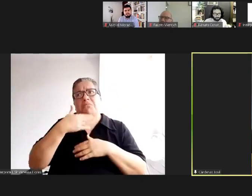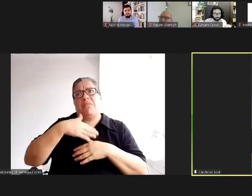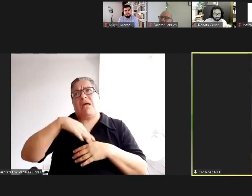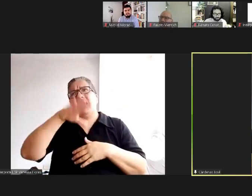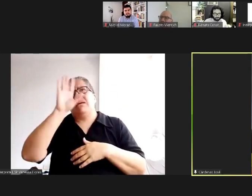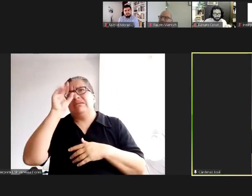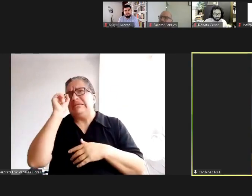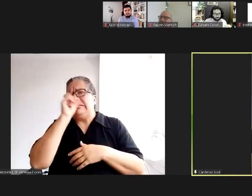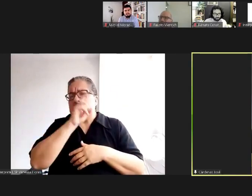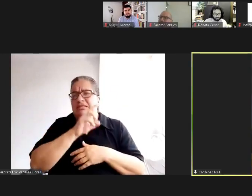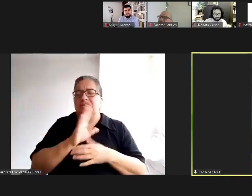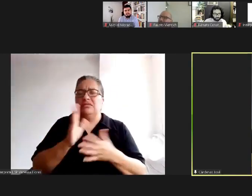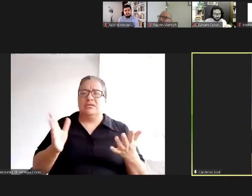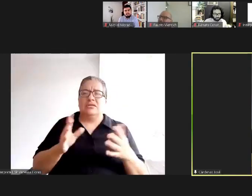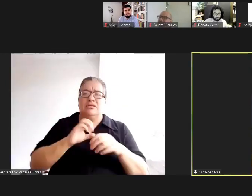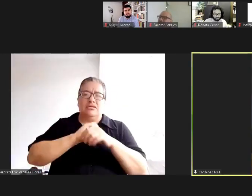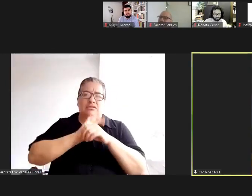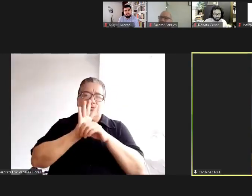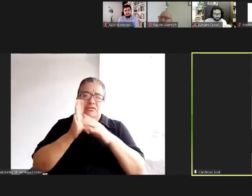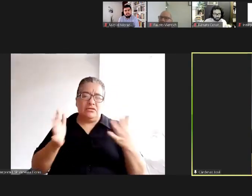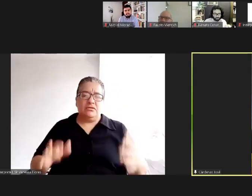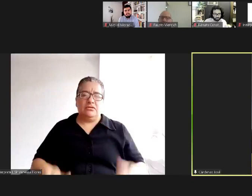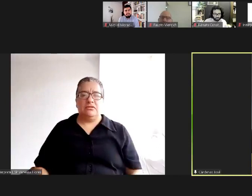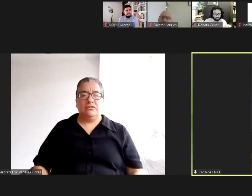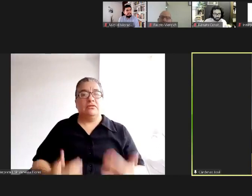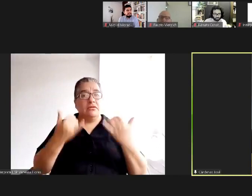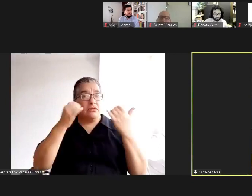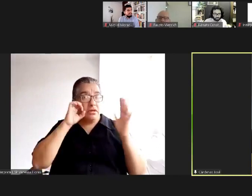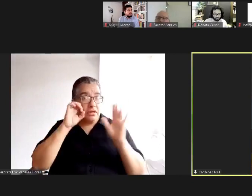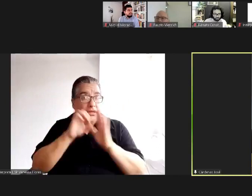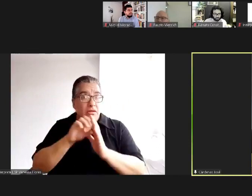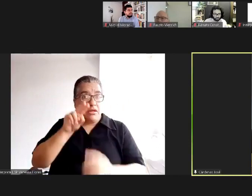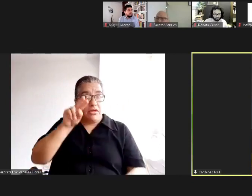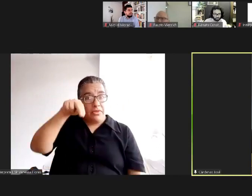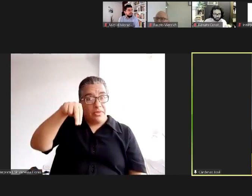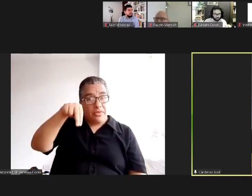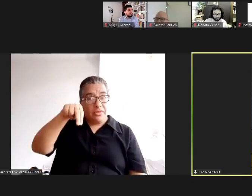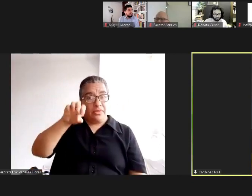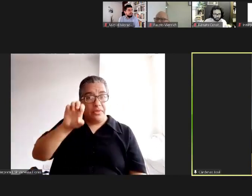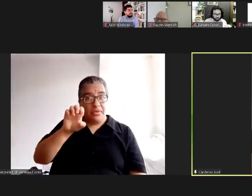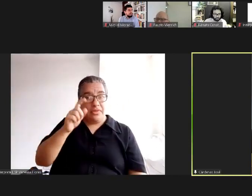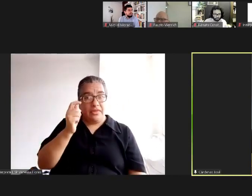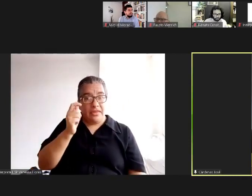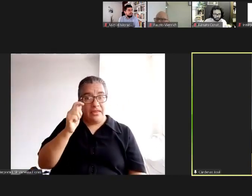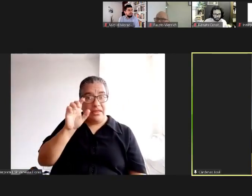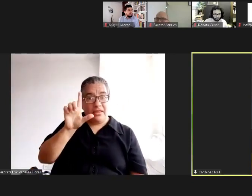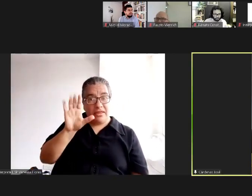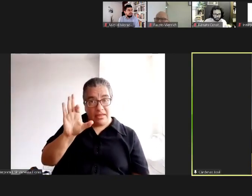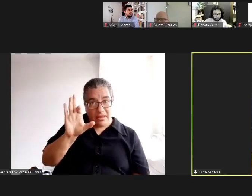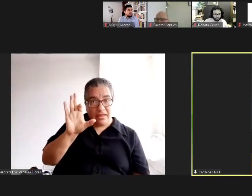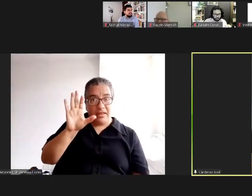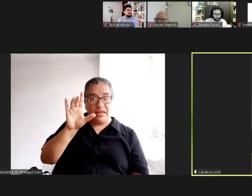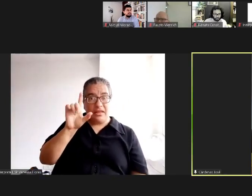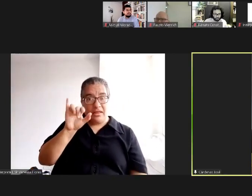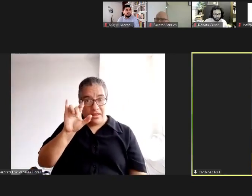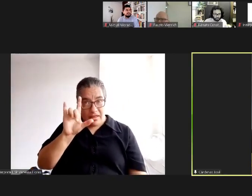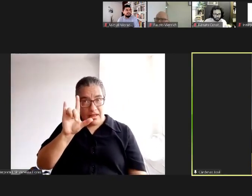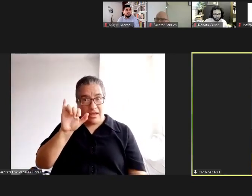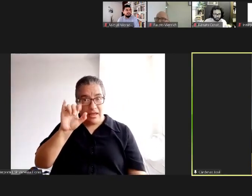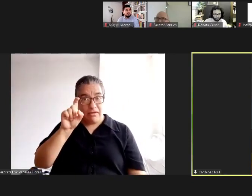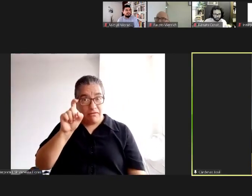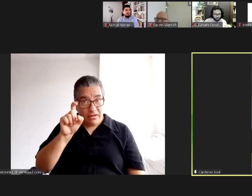por ejemplo, Netflix es un gran aliado para la comunidad con discapacidad visual y auditiva porque por propia